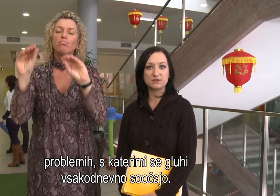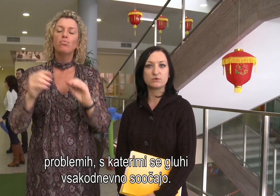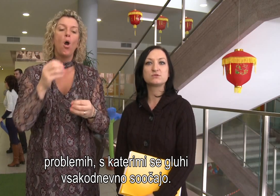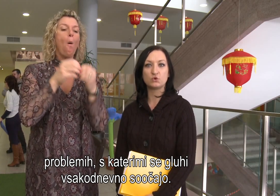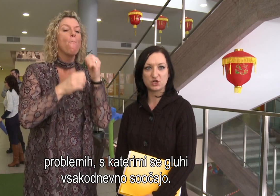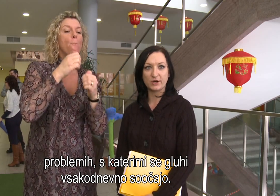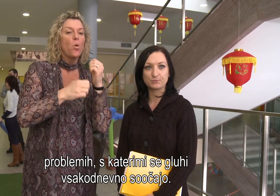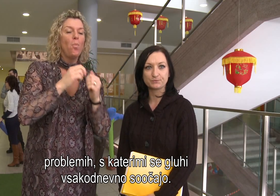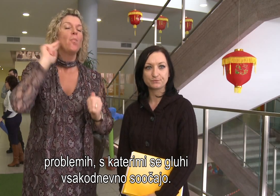vsakodnevno soočajo.